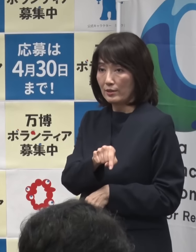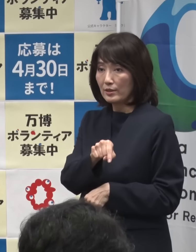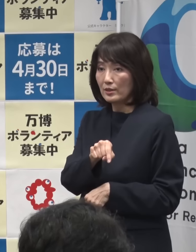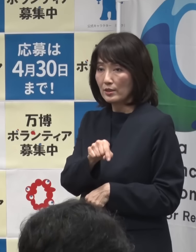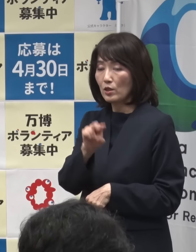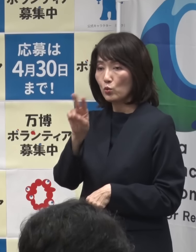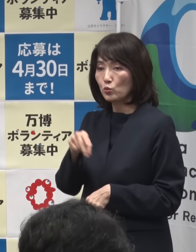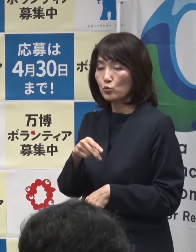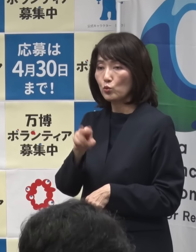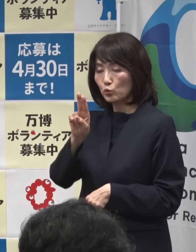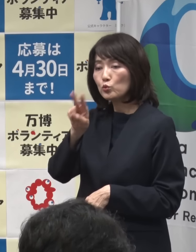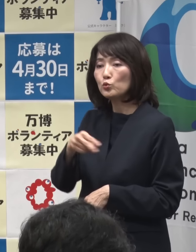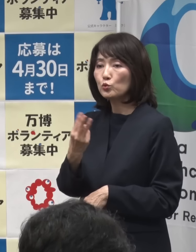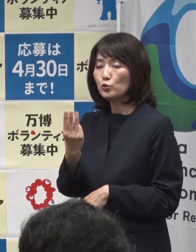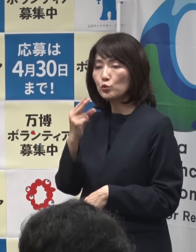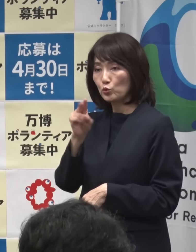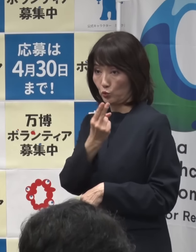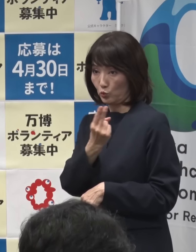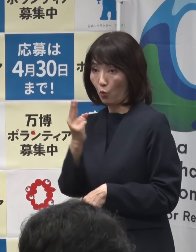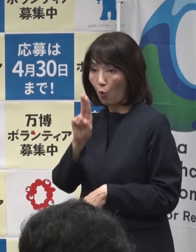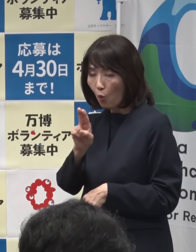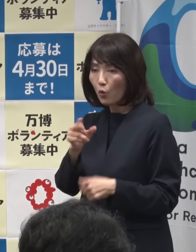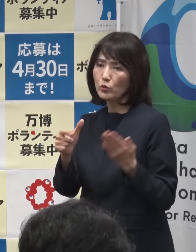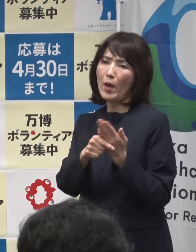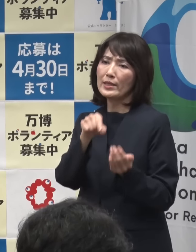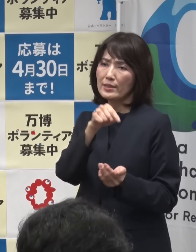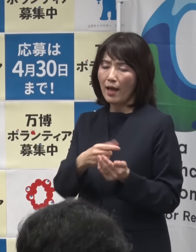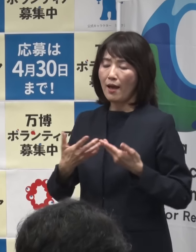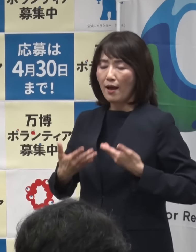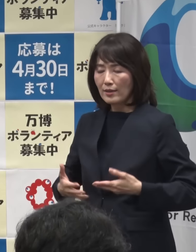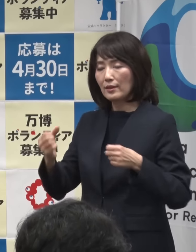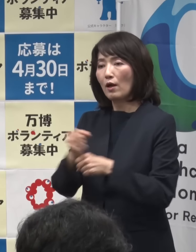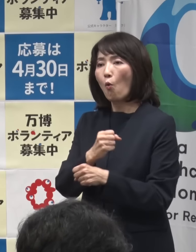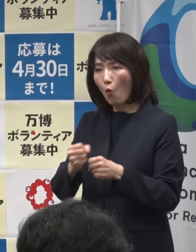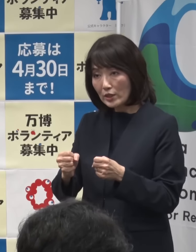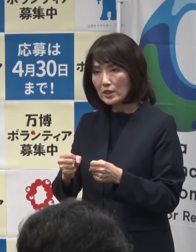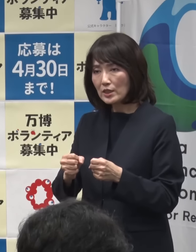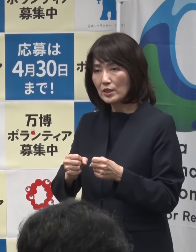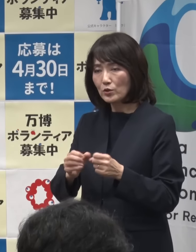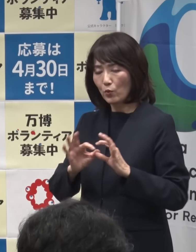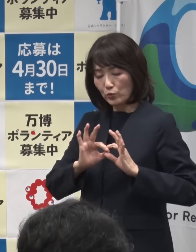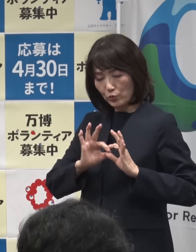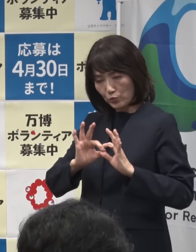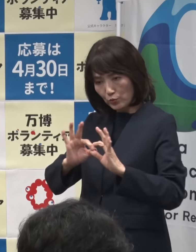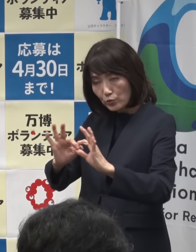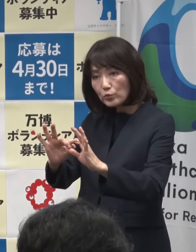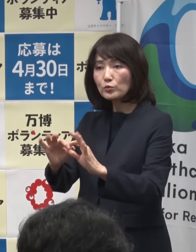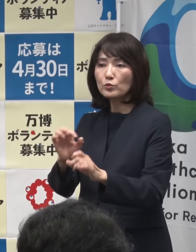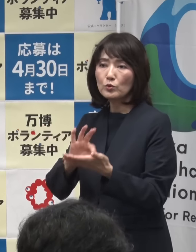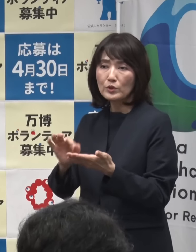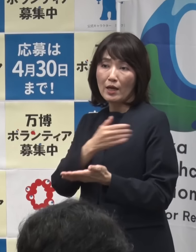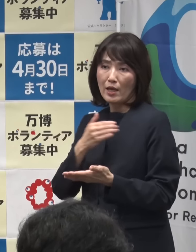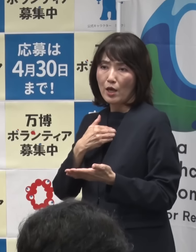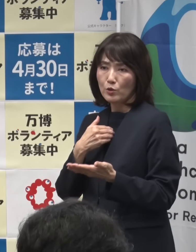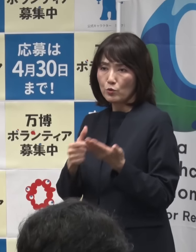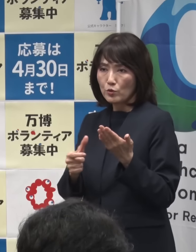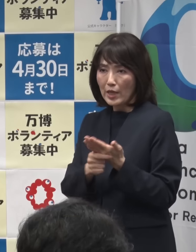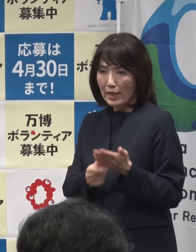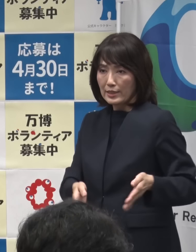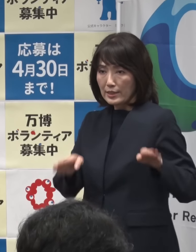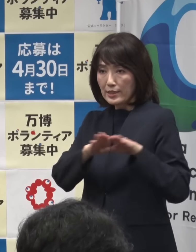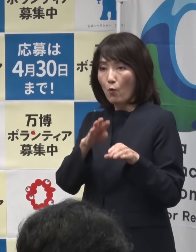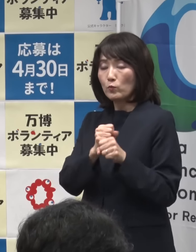の雨竜洞の駅舎においてやはり安全な工事と、そして安全な、末永く使われる安全な駅舎を作ってもらいたいという思いが